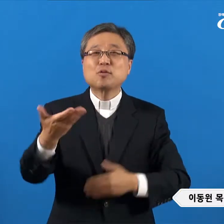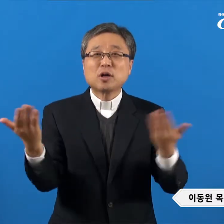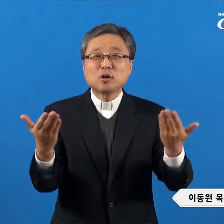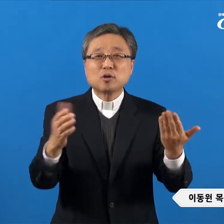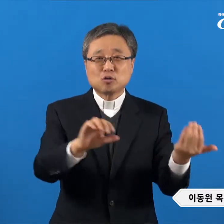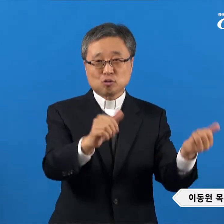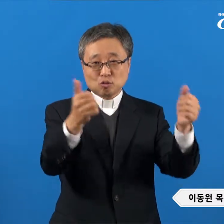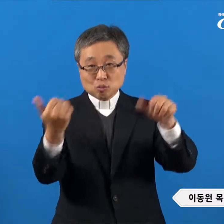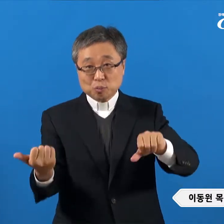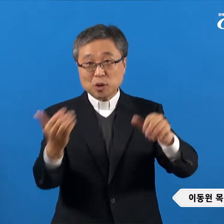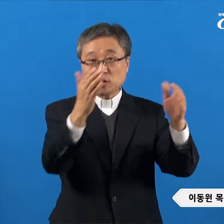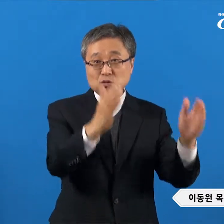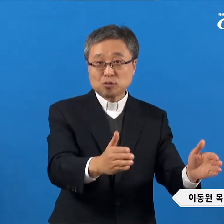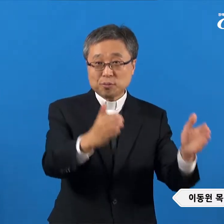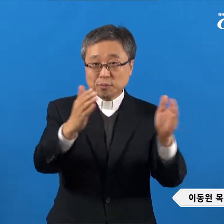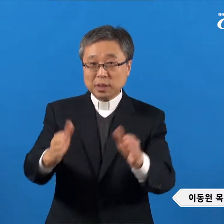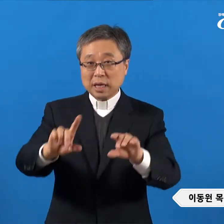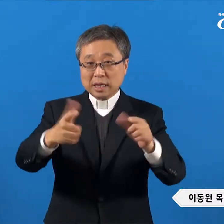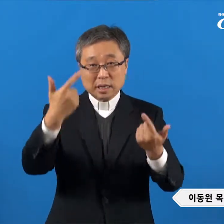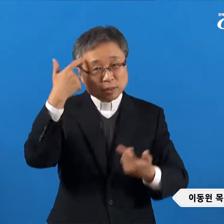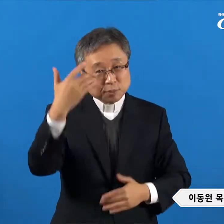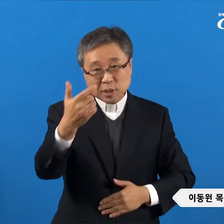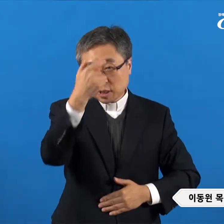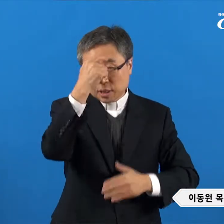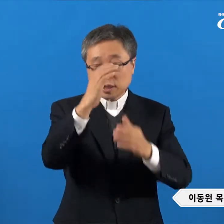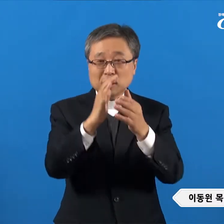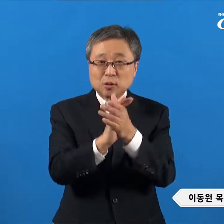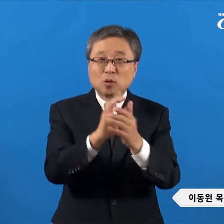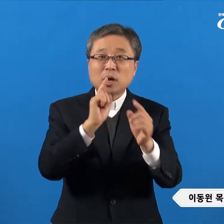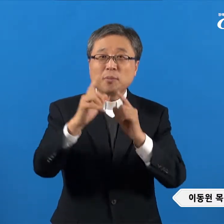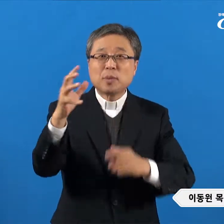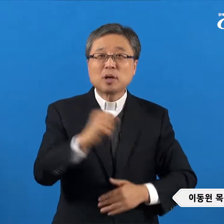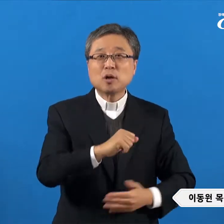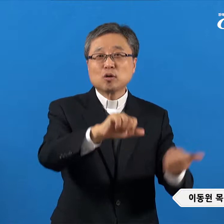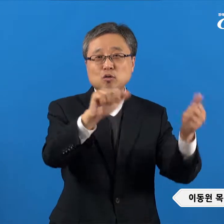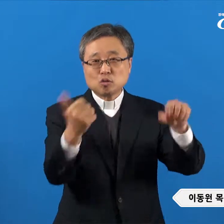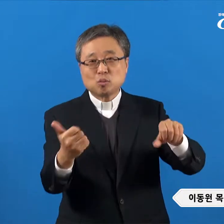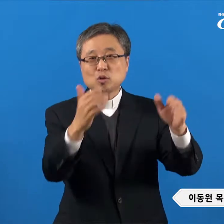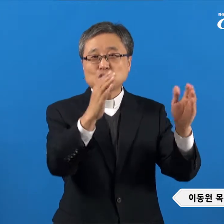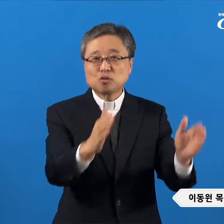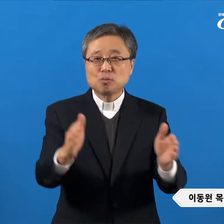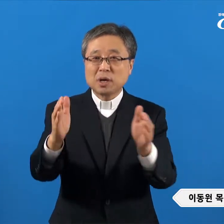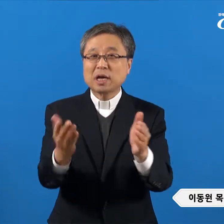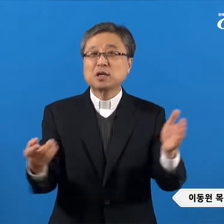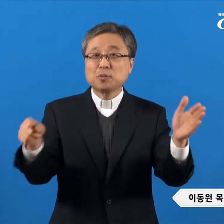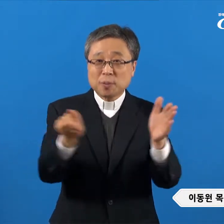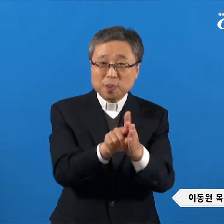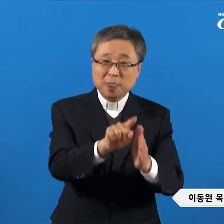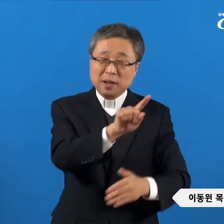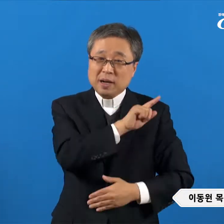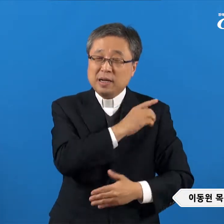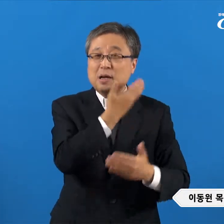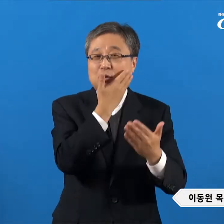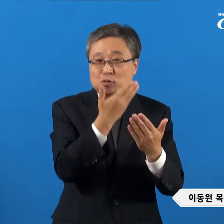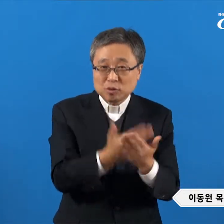준비가 아니겠습니까? 기도야말로 죽음을 준비하기 위한 가장 중요한 하나님이 우리에게